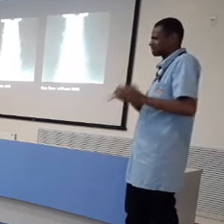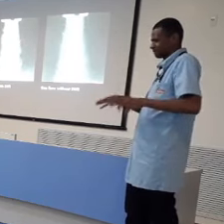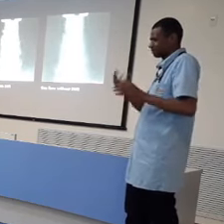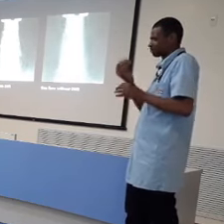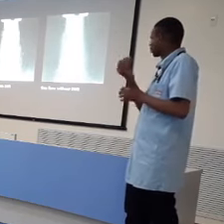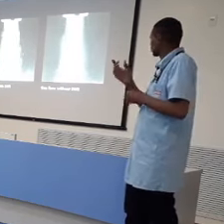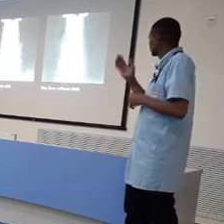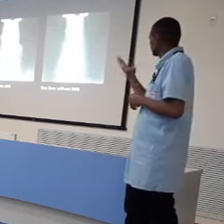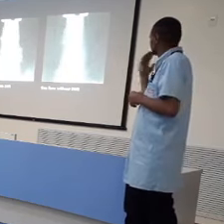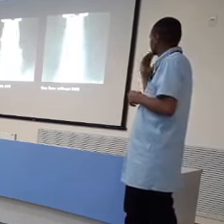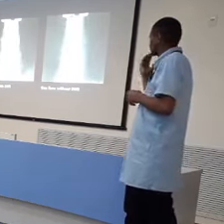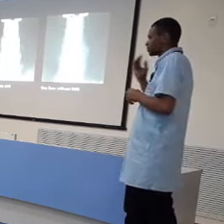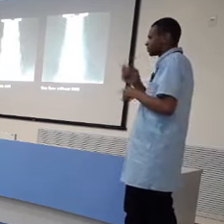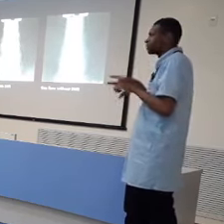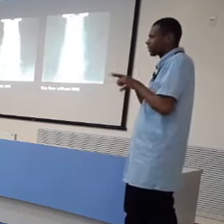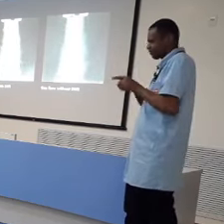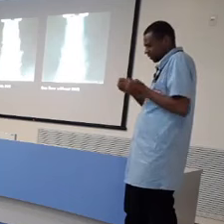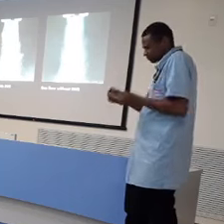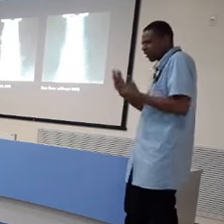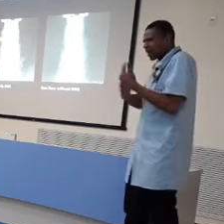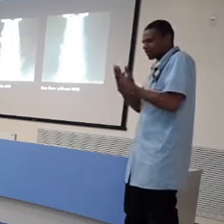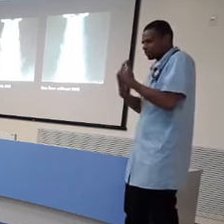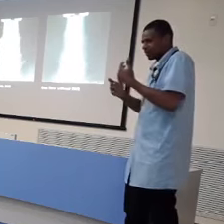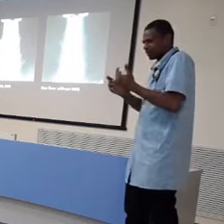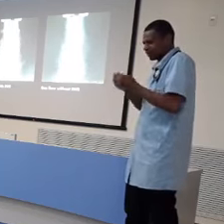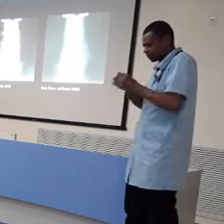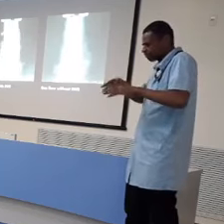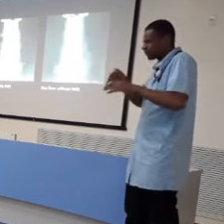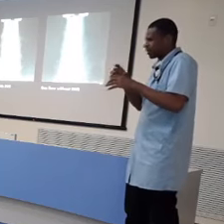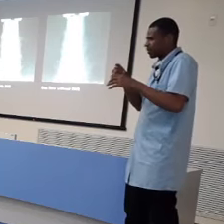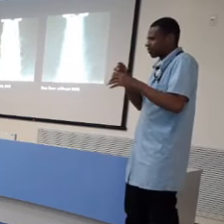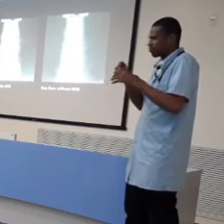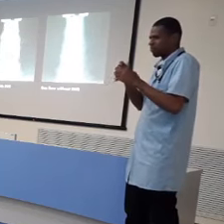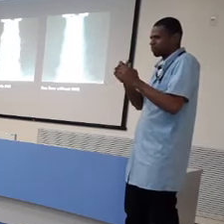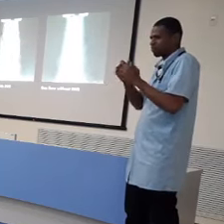causa certa influência negativa para a solda, aquela turbulência, tá?